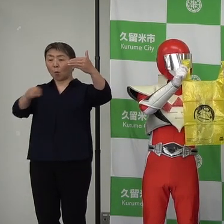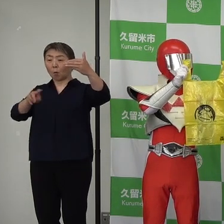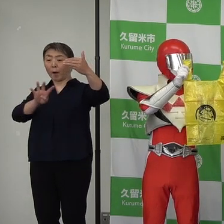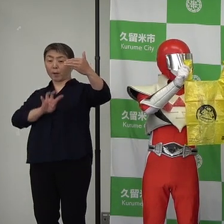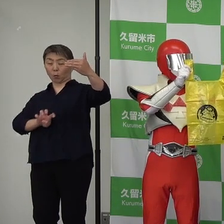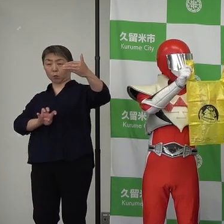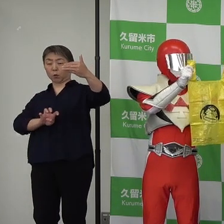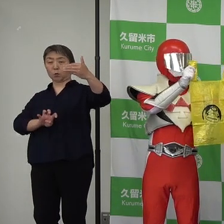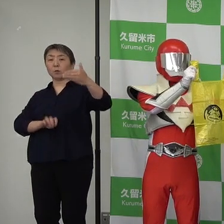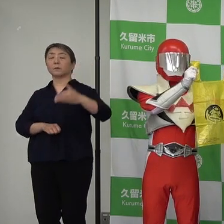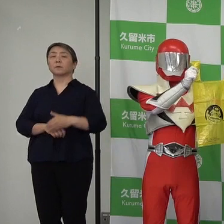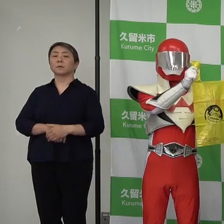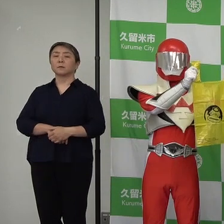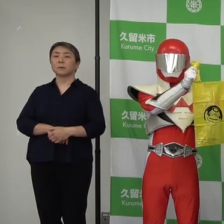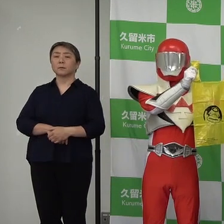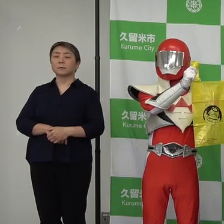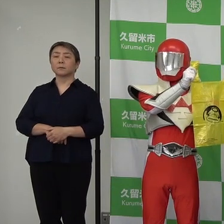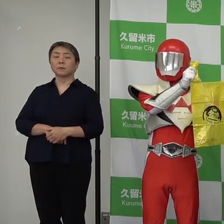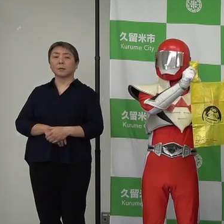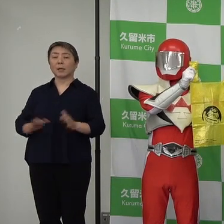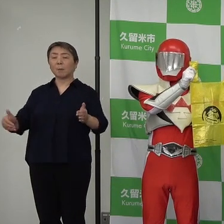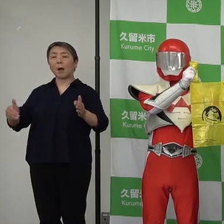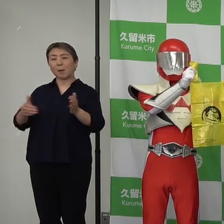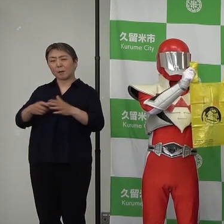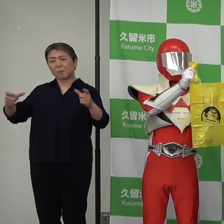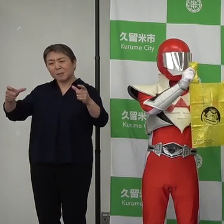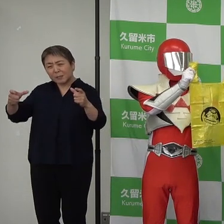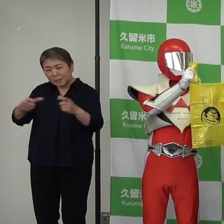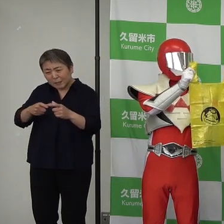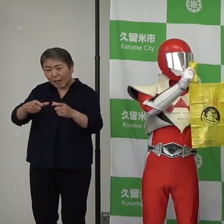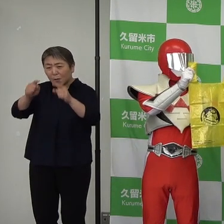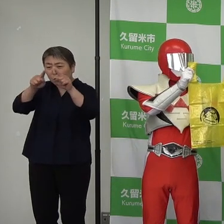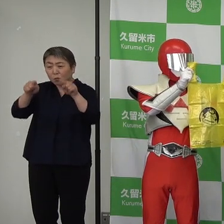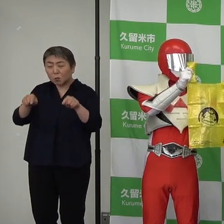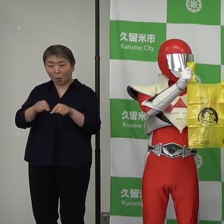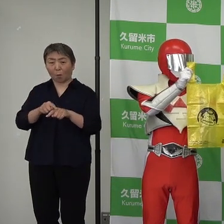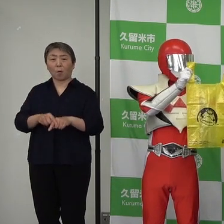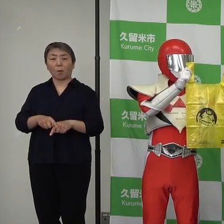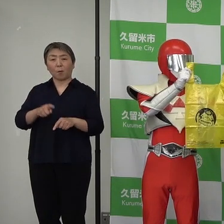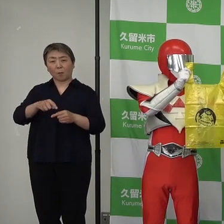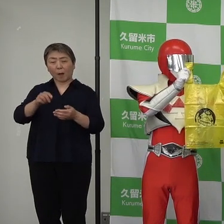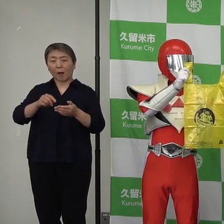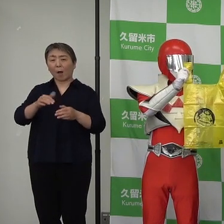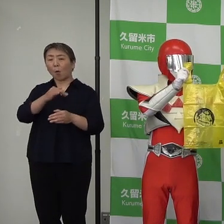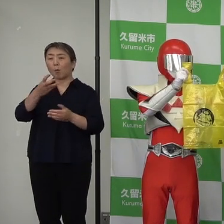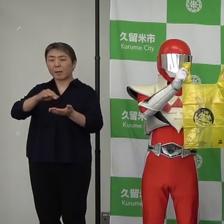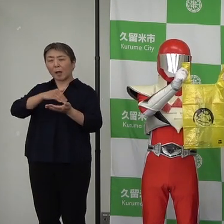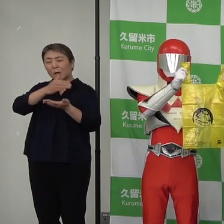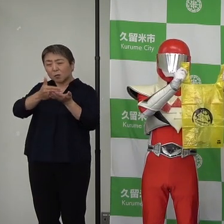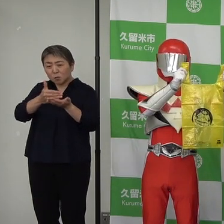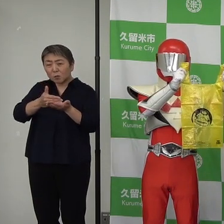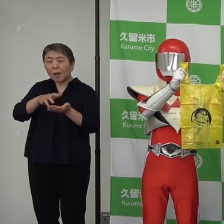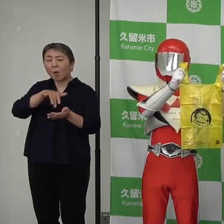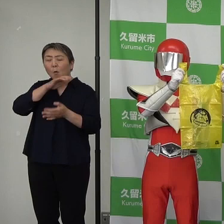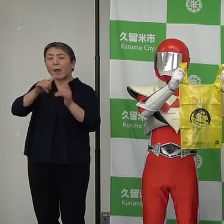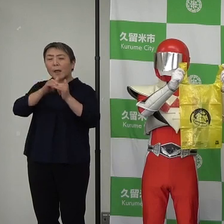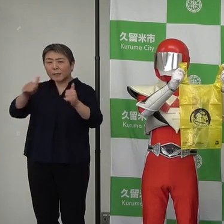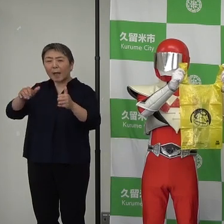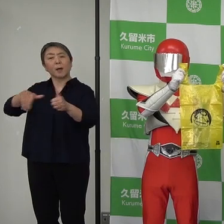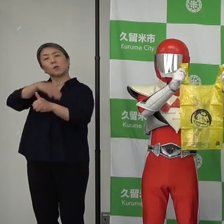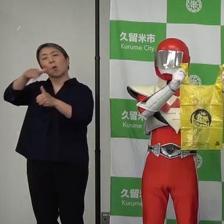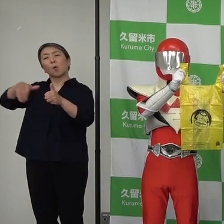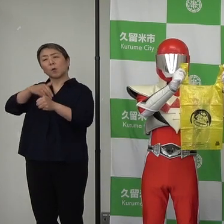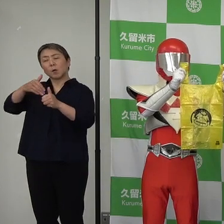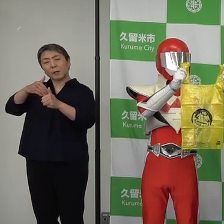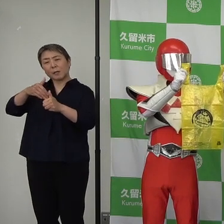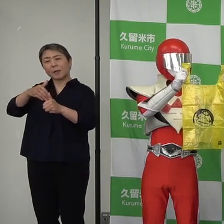が40センチになります。今までよりかなり小さくなりますが、ゴミ量が少ない高齢者や一人住まいの方々